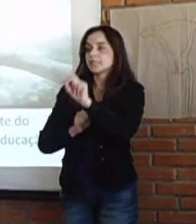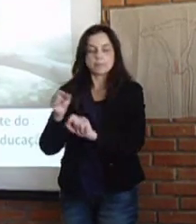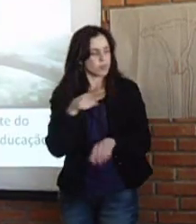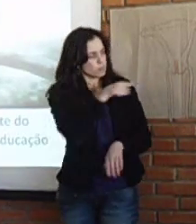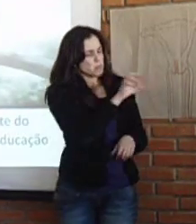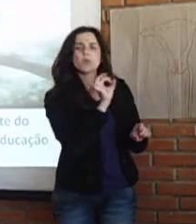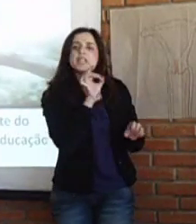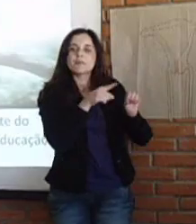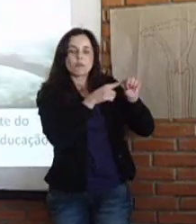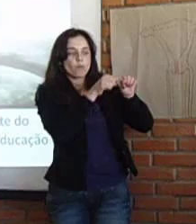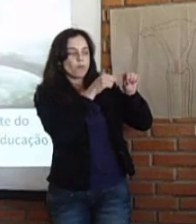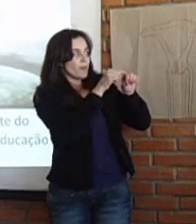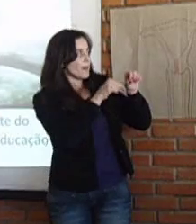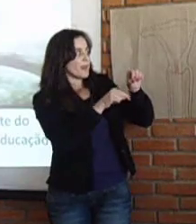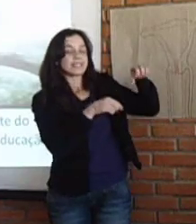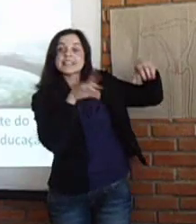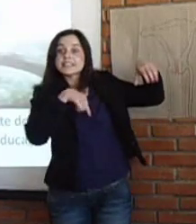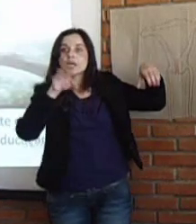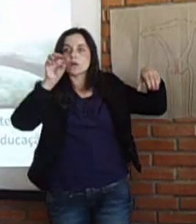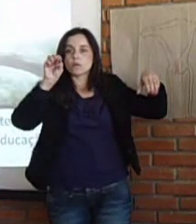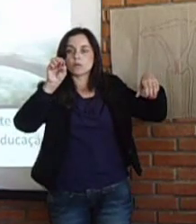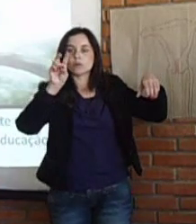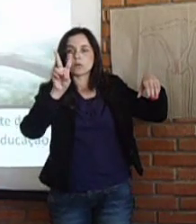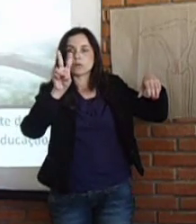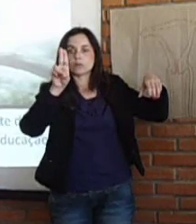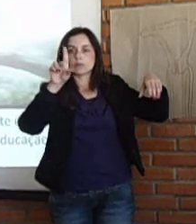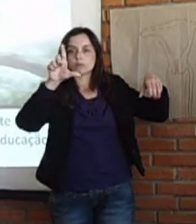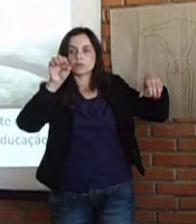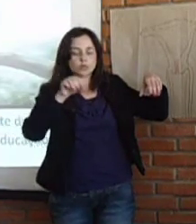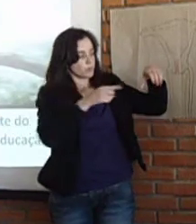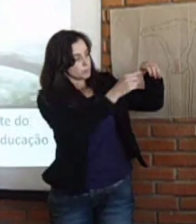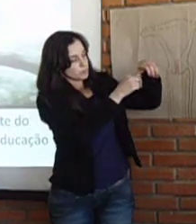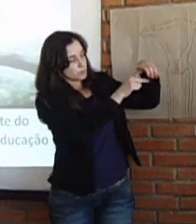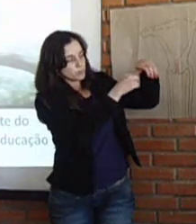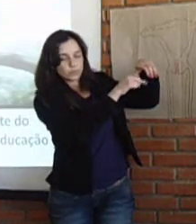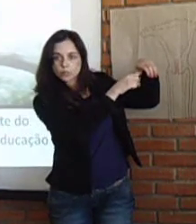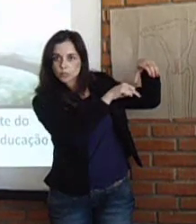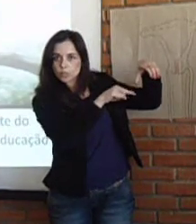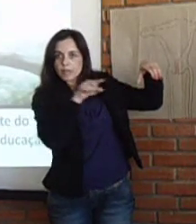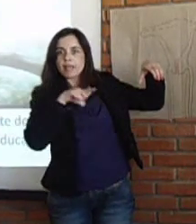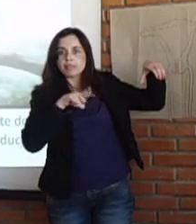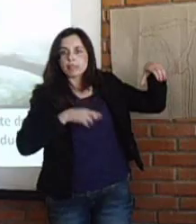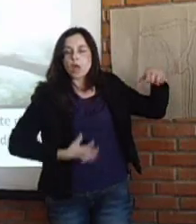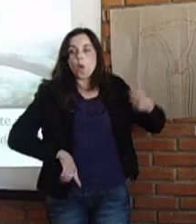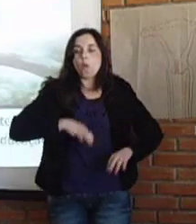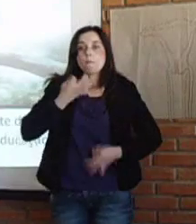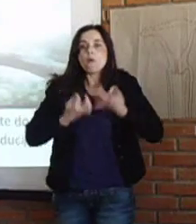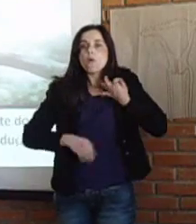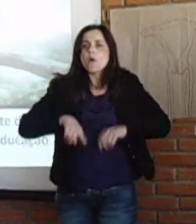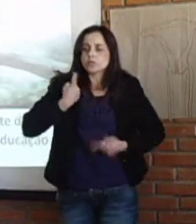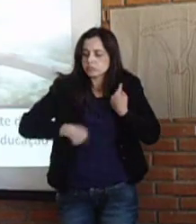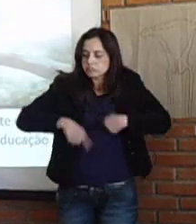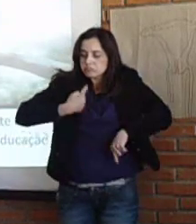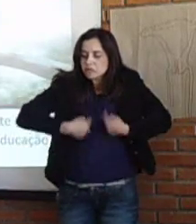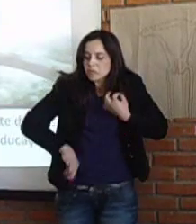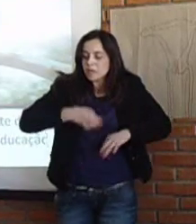essa bola simboliza o óvulo. O óvulo, e aí a gente já tem noção dos hormônios, que em determinado